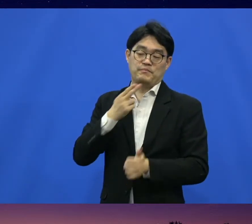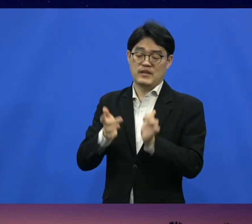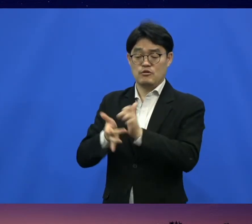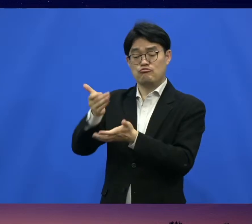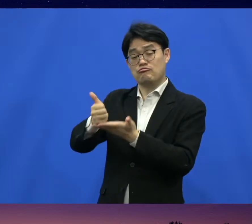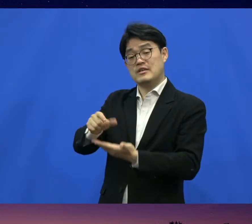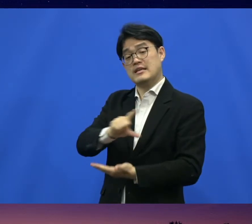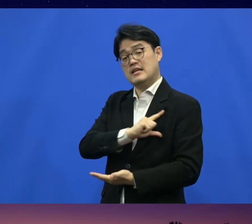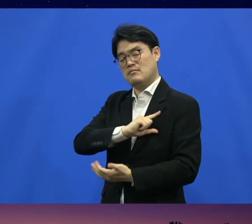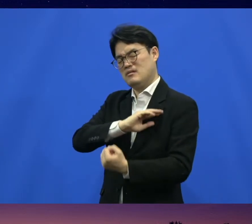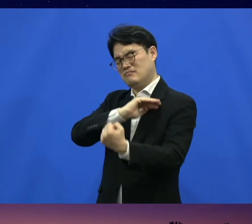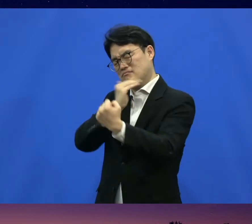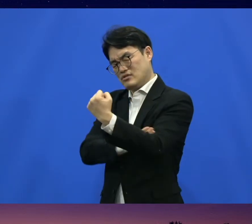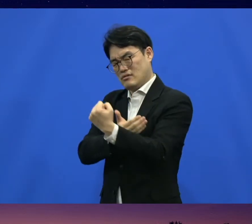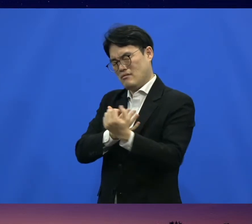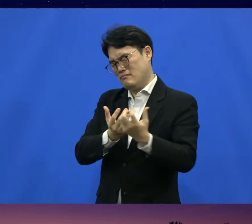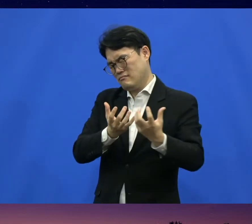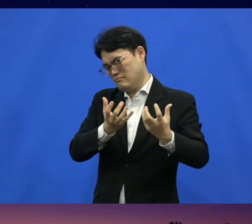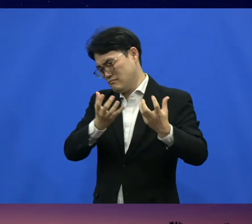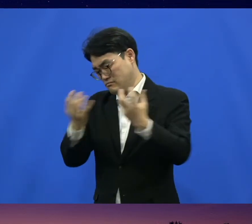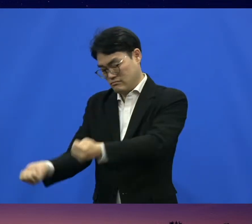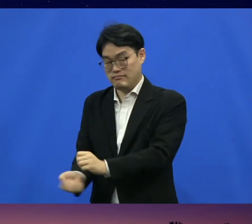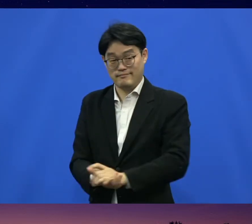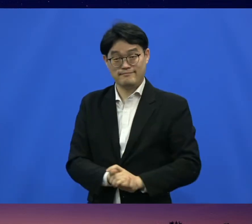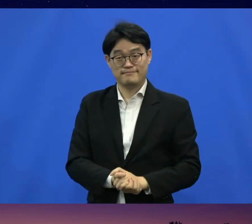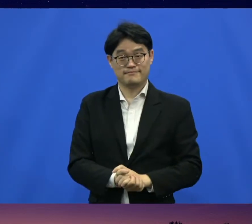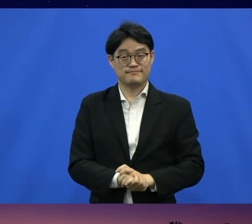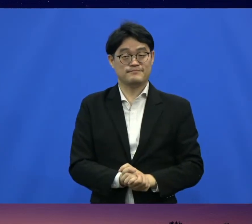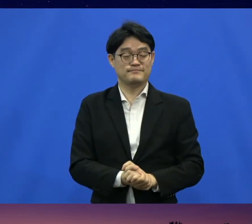능력이 어마어마하다는 거죠.